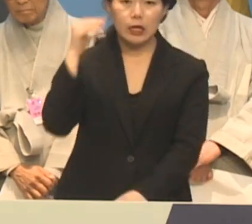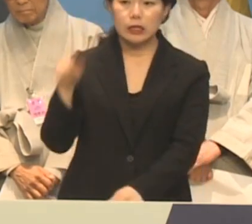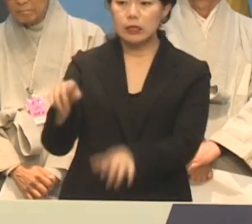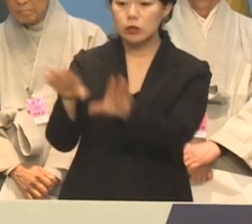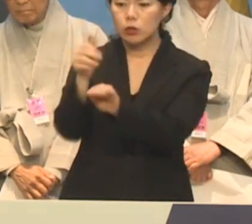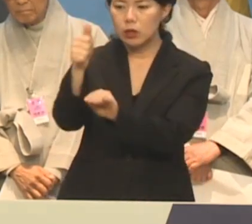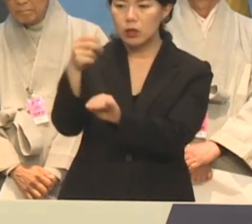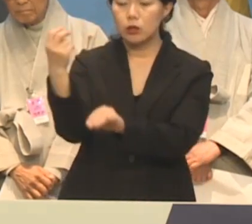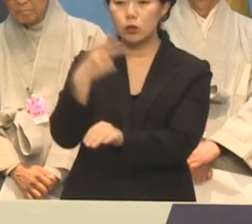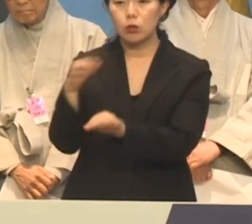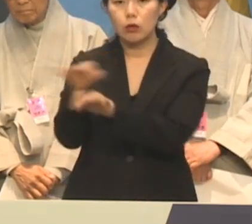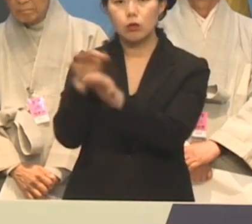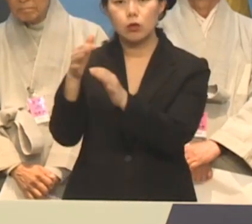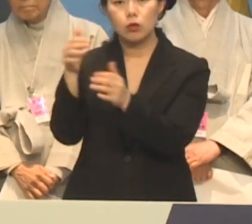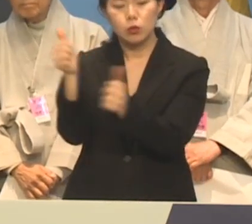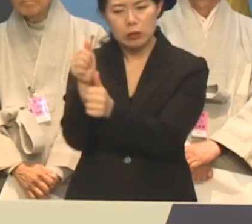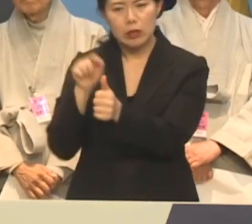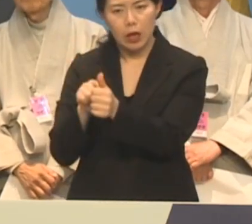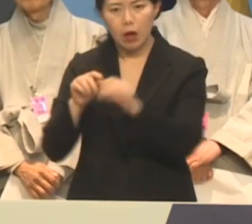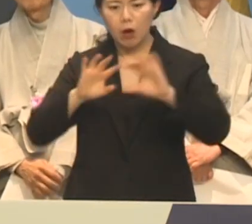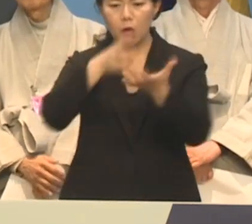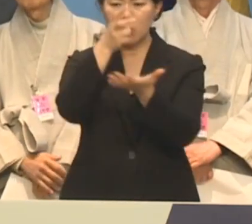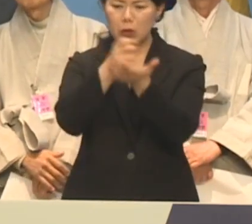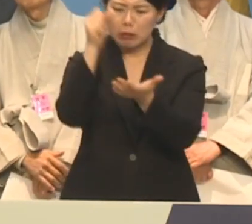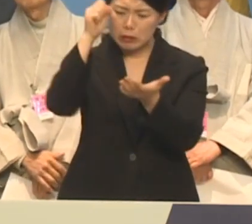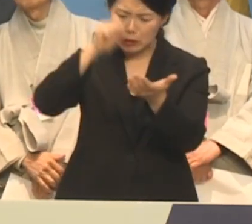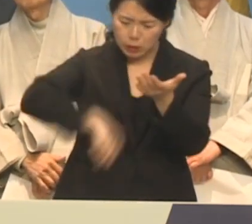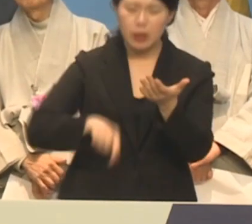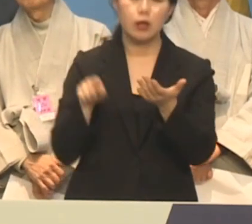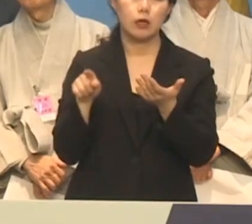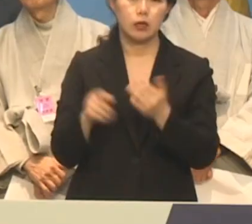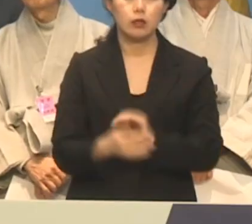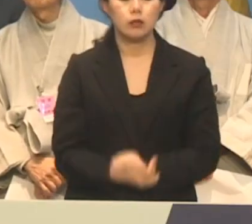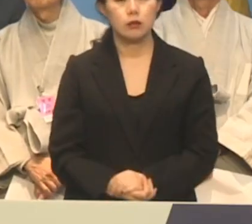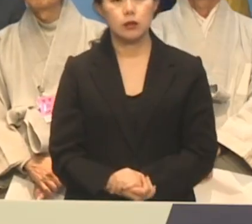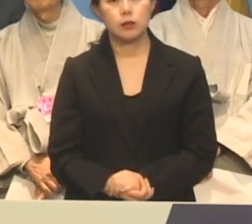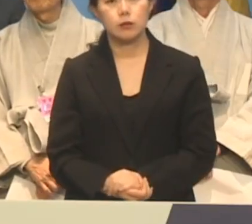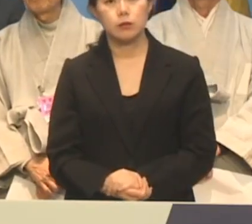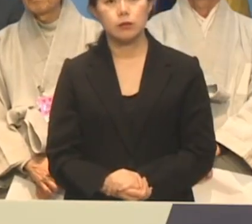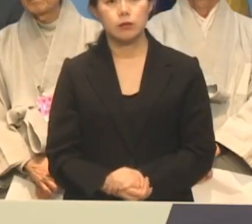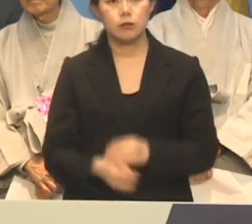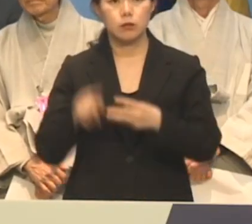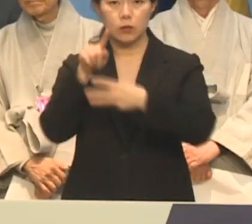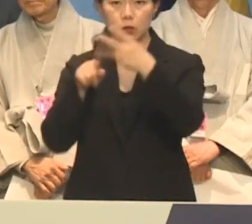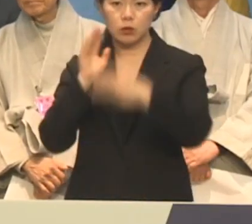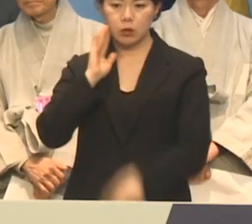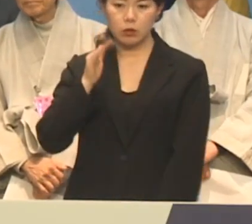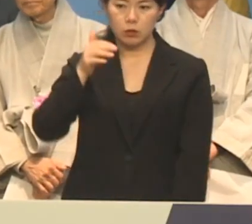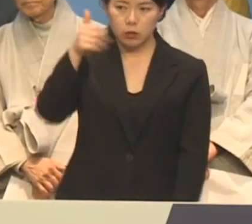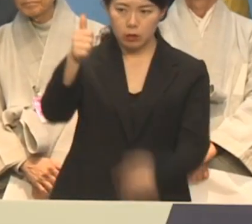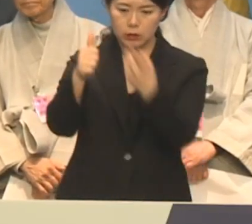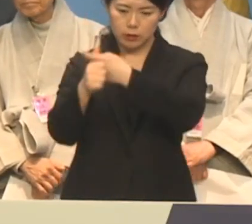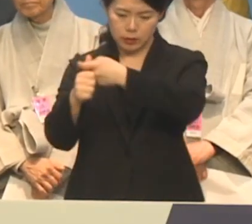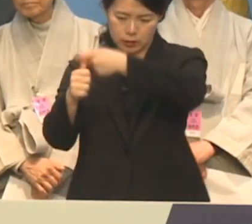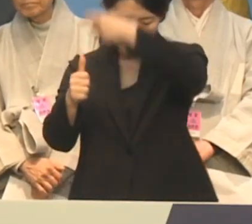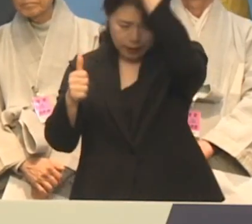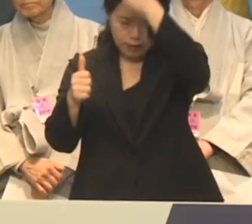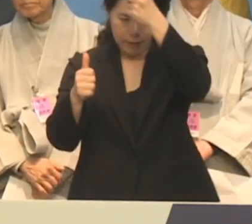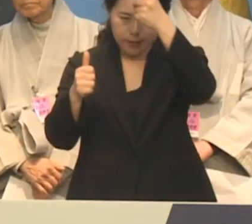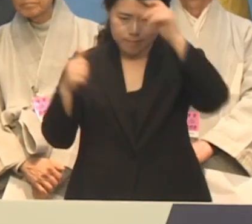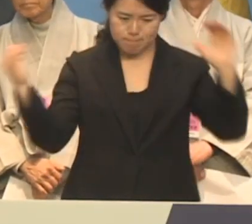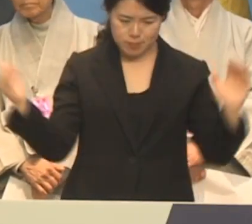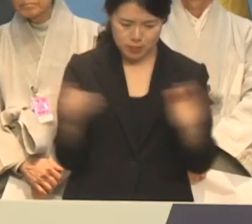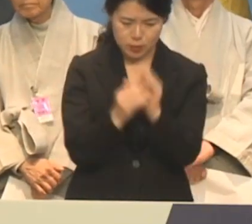직무대행의 헌법 위반 행위 때문이었습니다. 윤석열 대통령 탄핵을